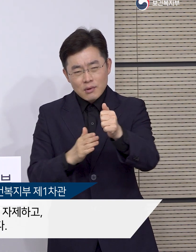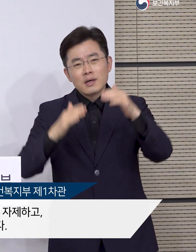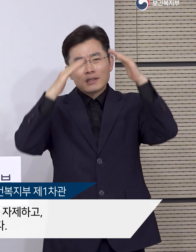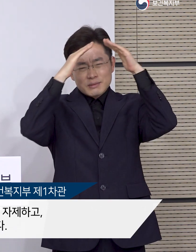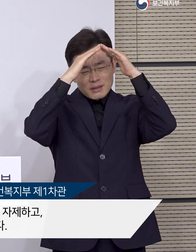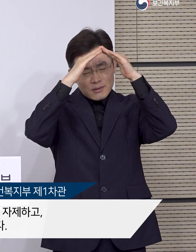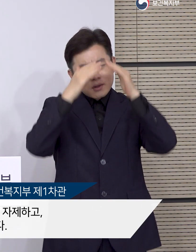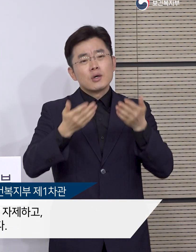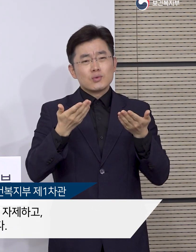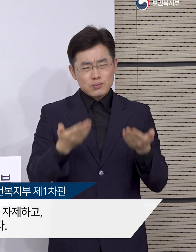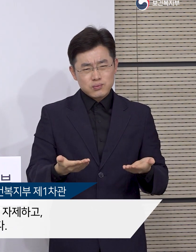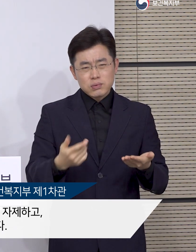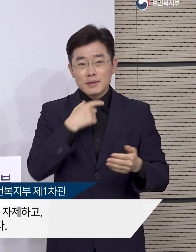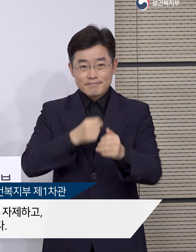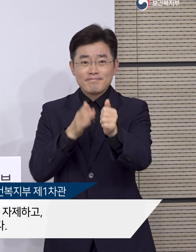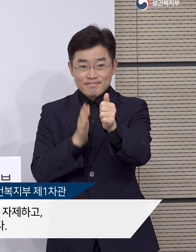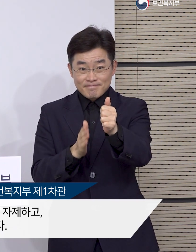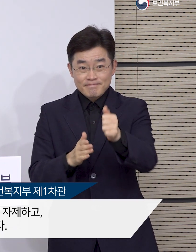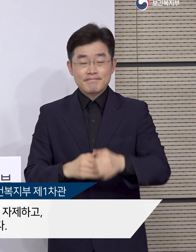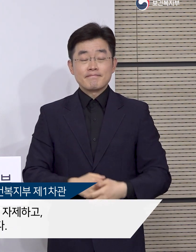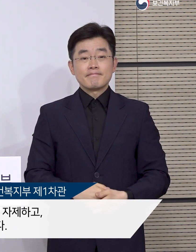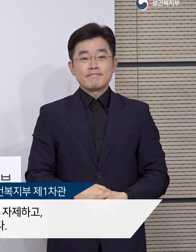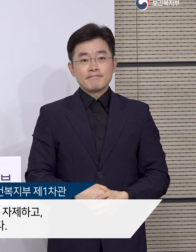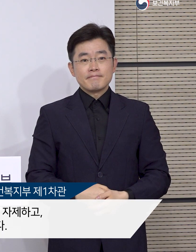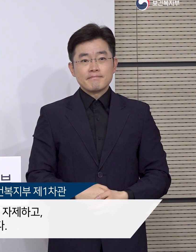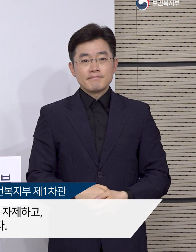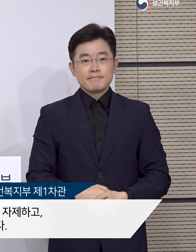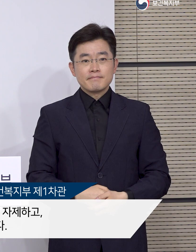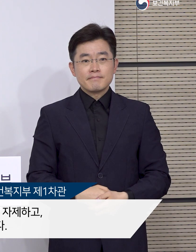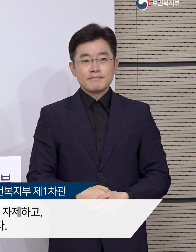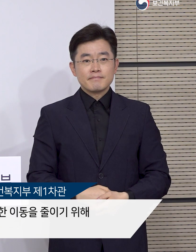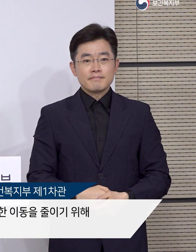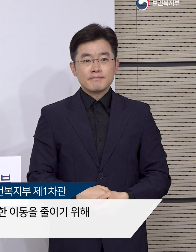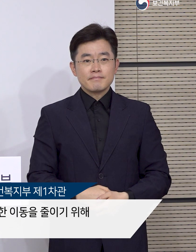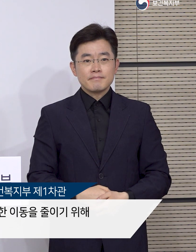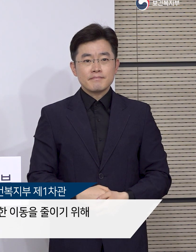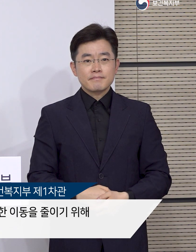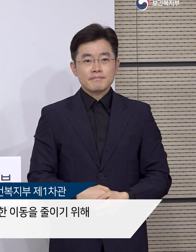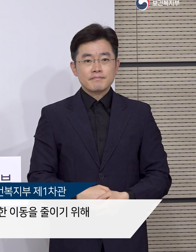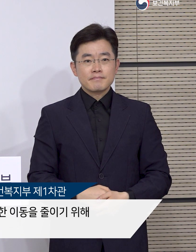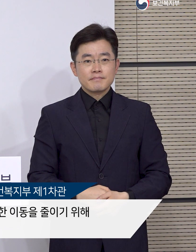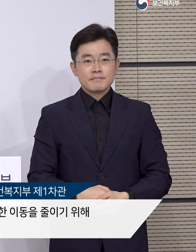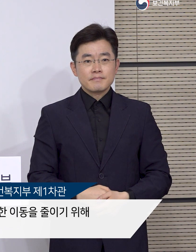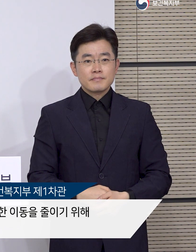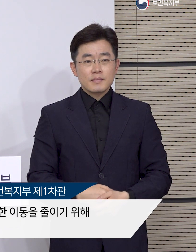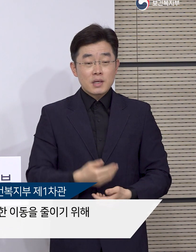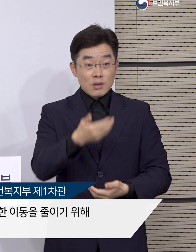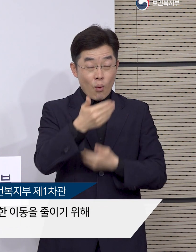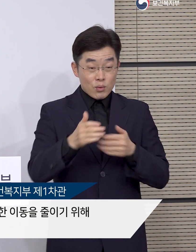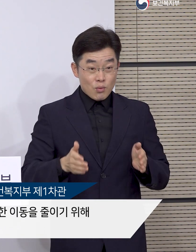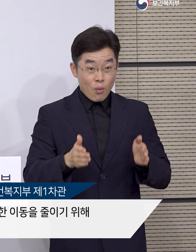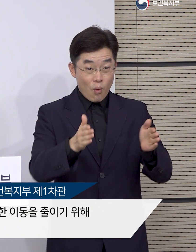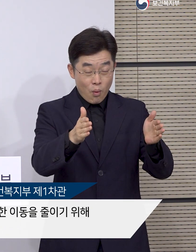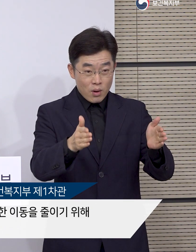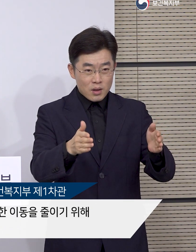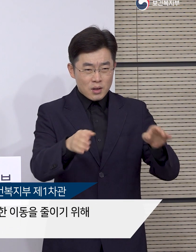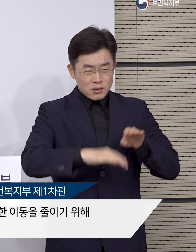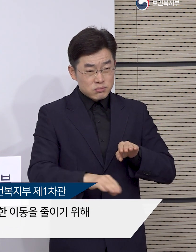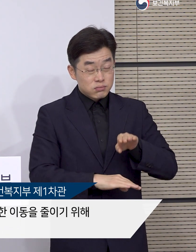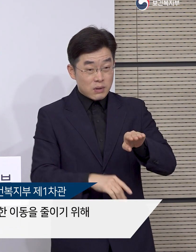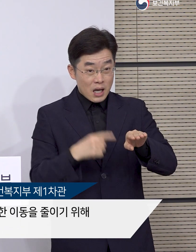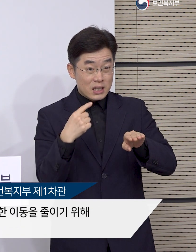집에서 명절을 보내시기를 권고드리고 있습니다. 이러한 조치의 일환으로 정부는 고속도로를